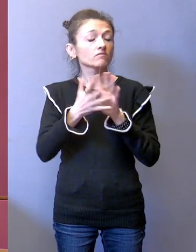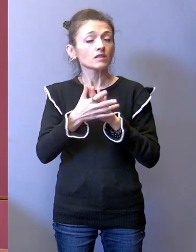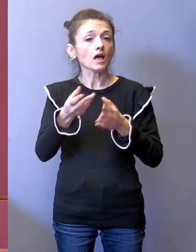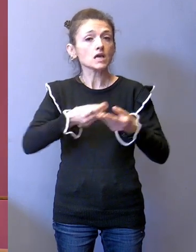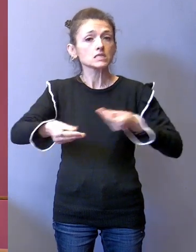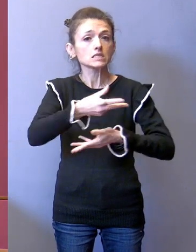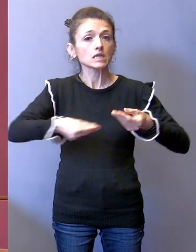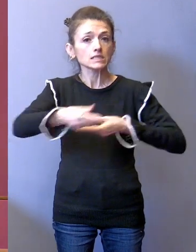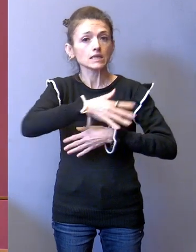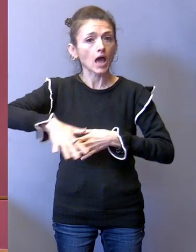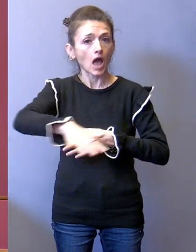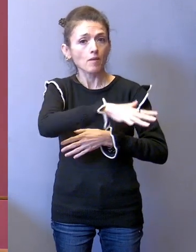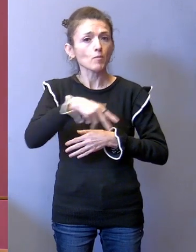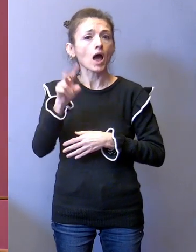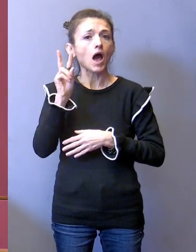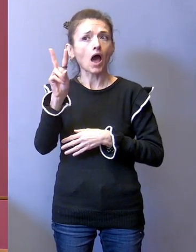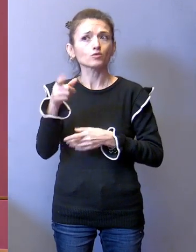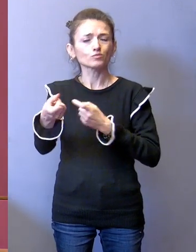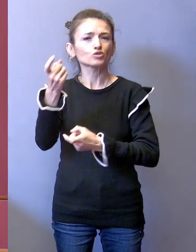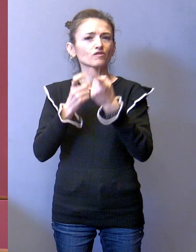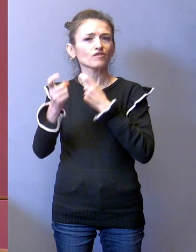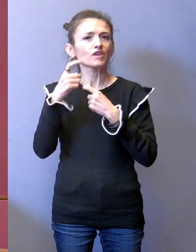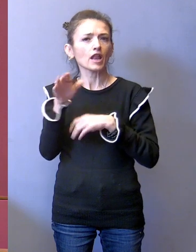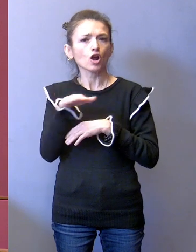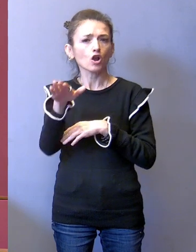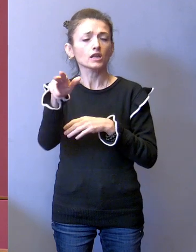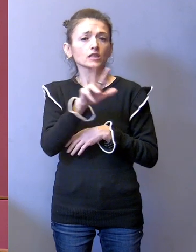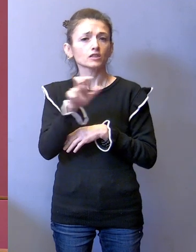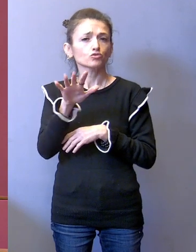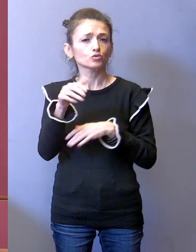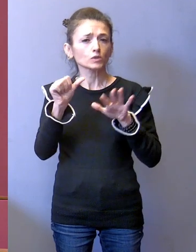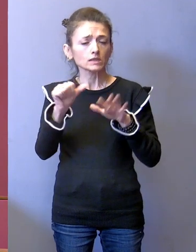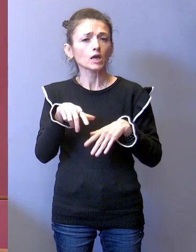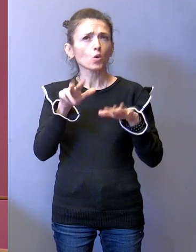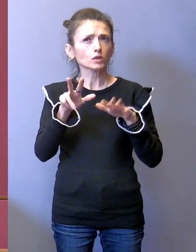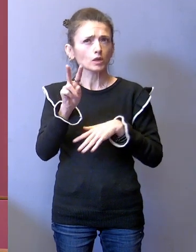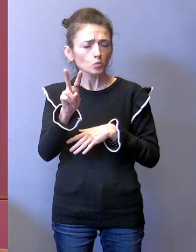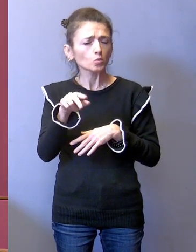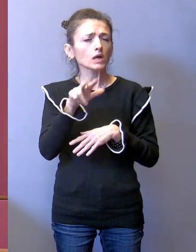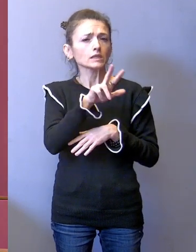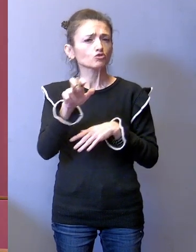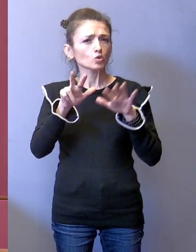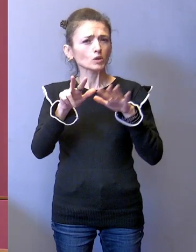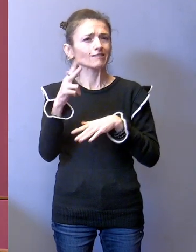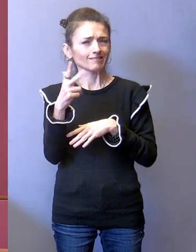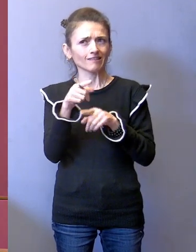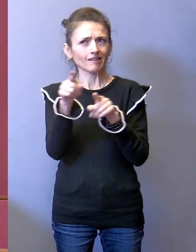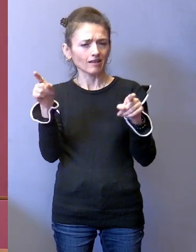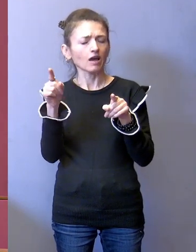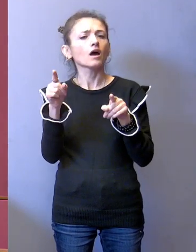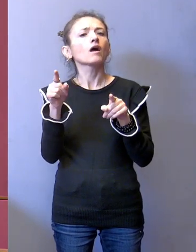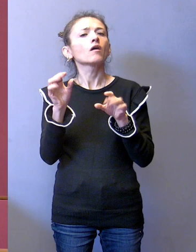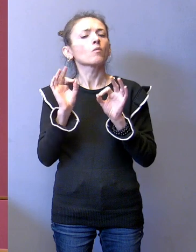attualmente arrivano Dalle colline che sono 356 l'82 mi pare 383 si